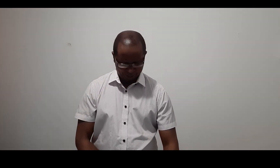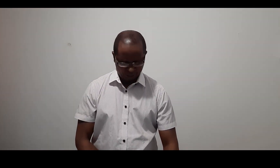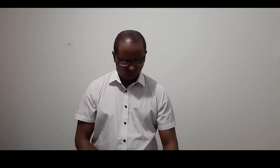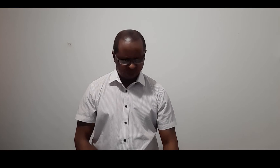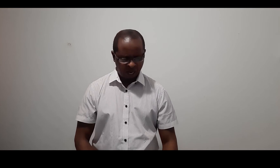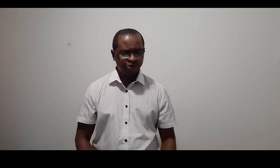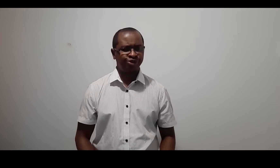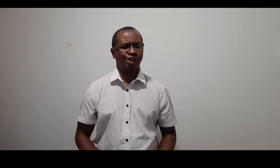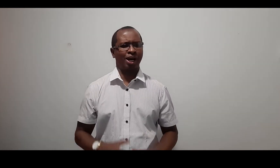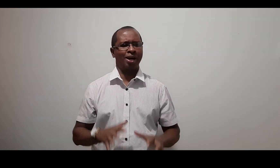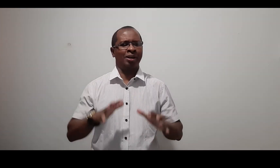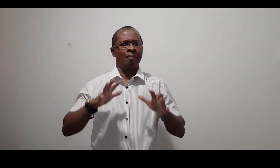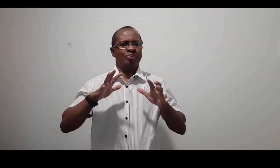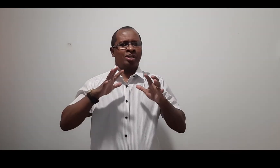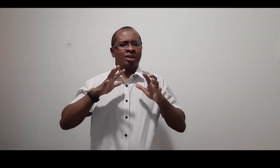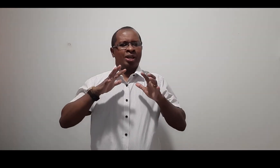dia noho izany fo izany